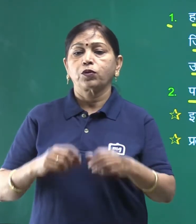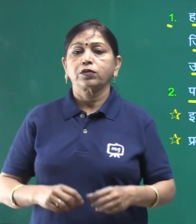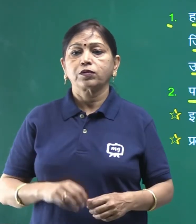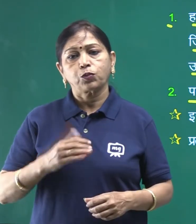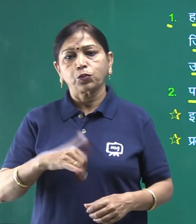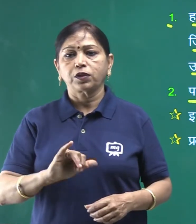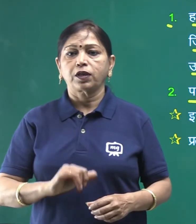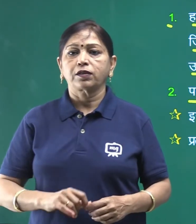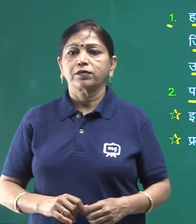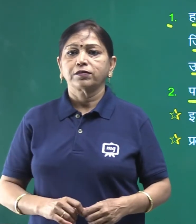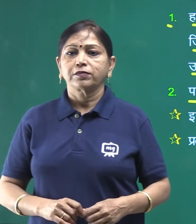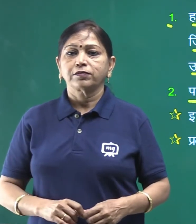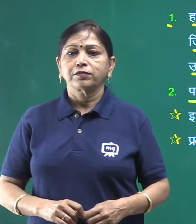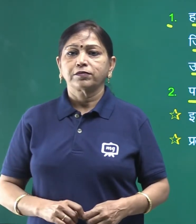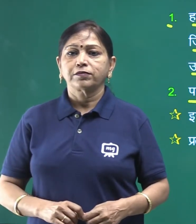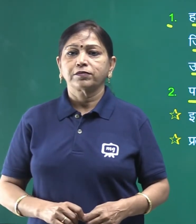होते हैं।